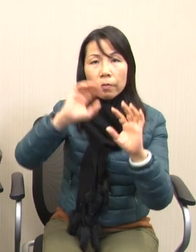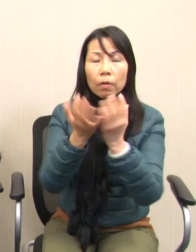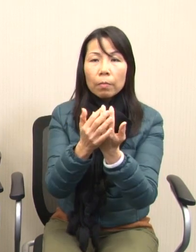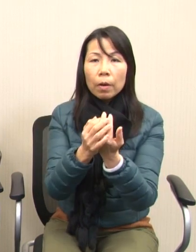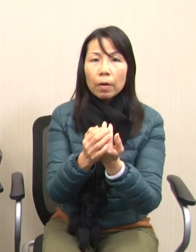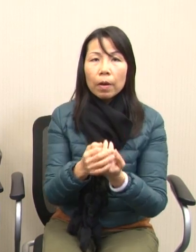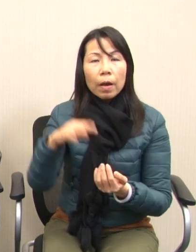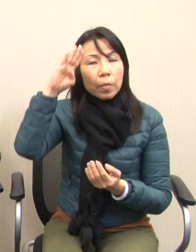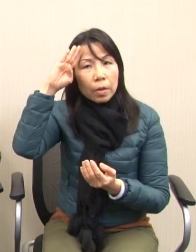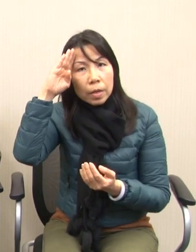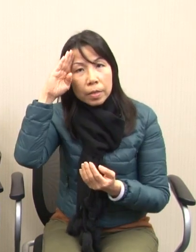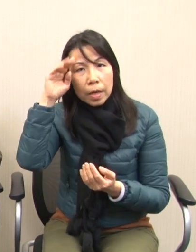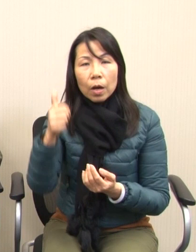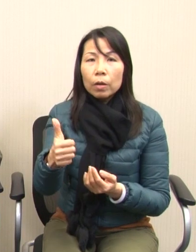家支持，